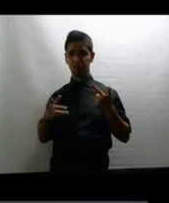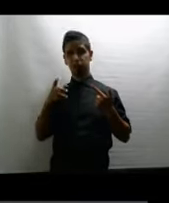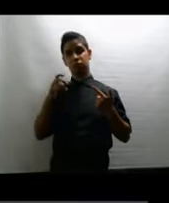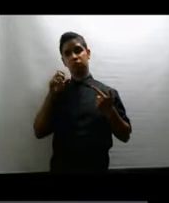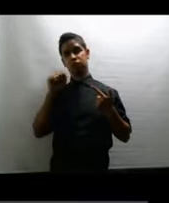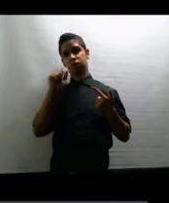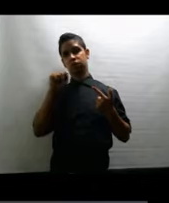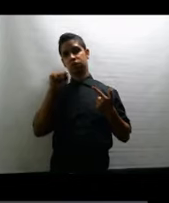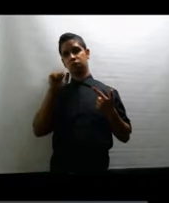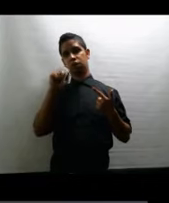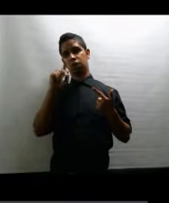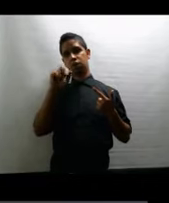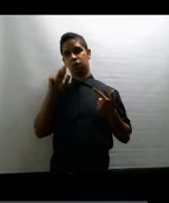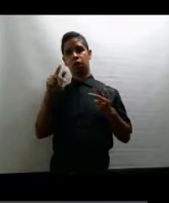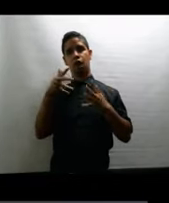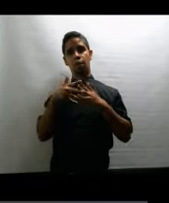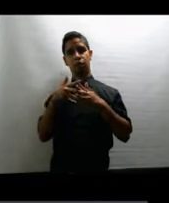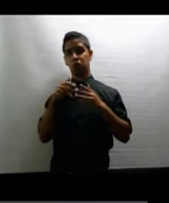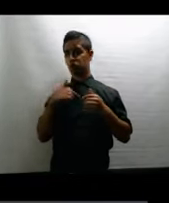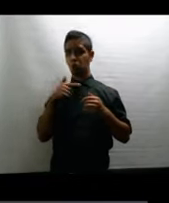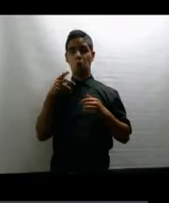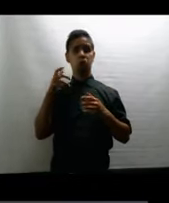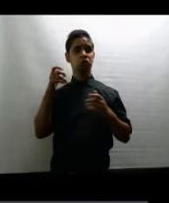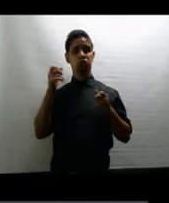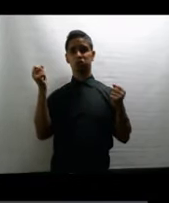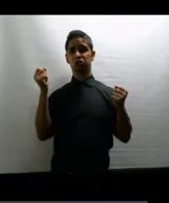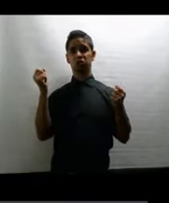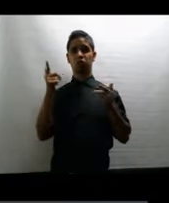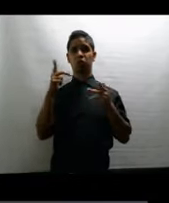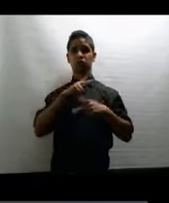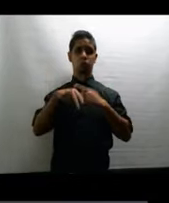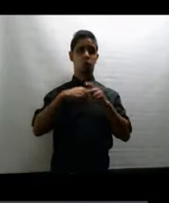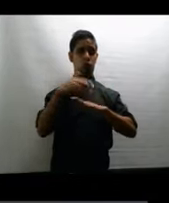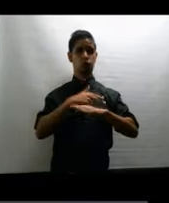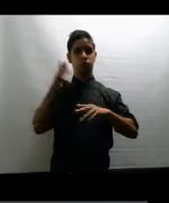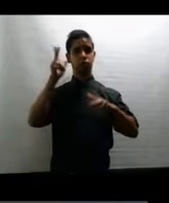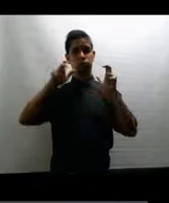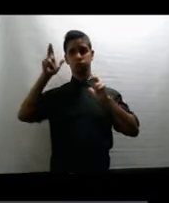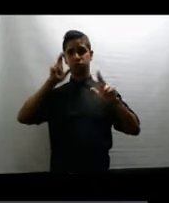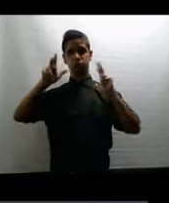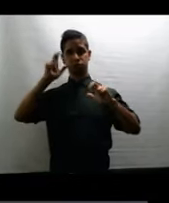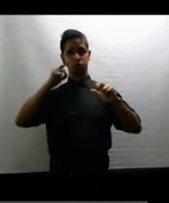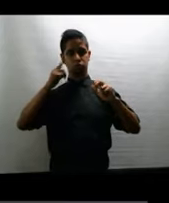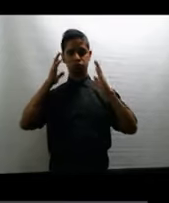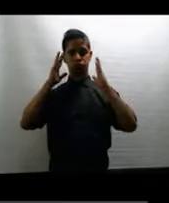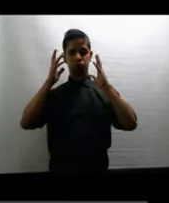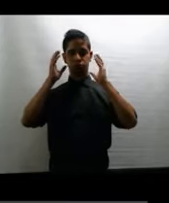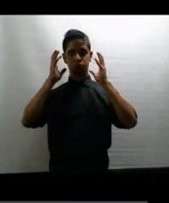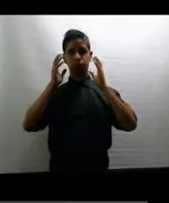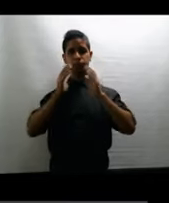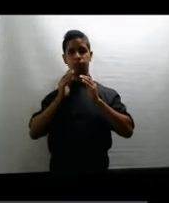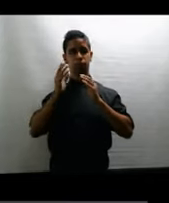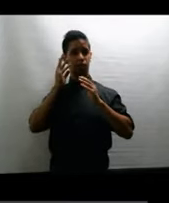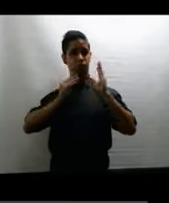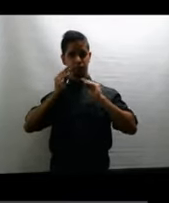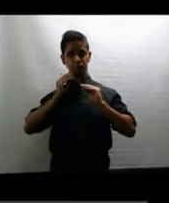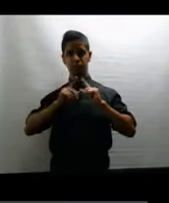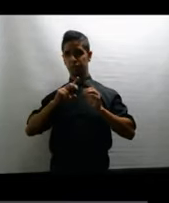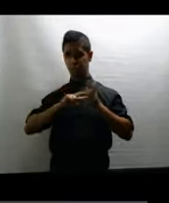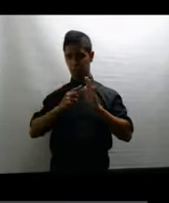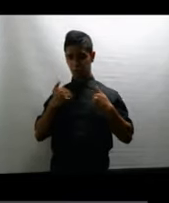standards americanos. O sea, yo crecí oyendo de todo, y una gama bien interesante de así que tenía la